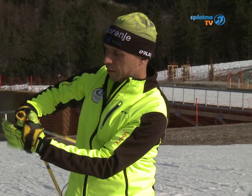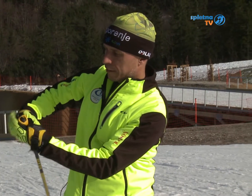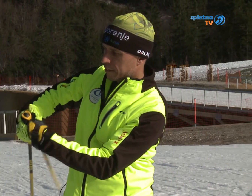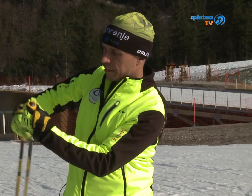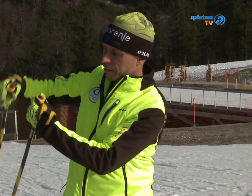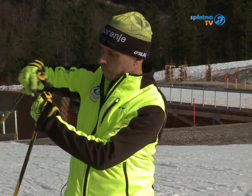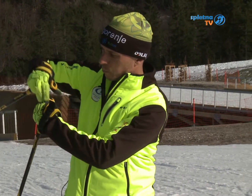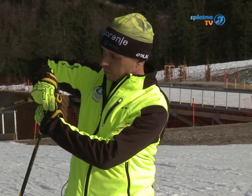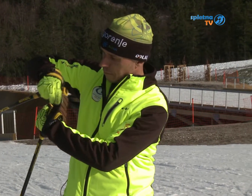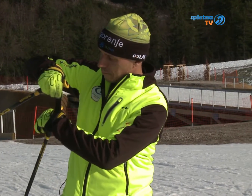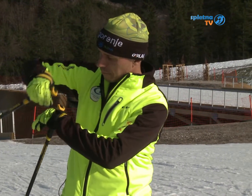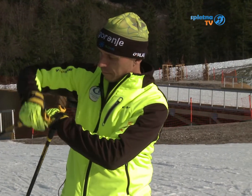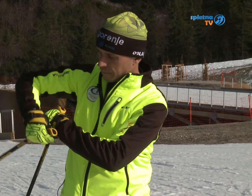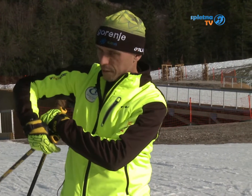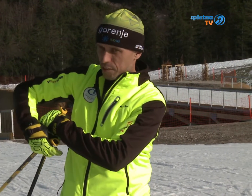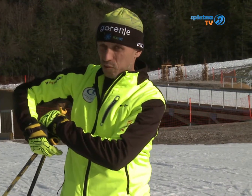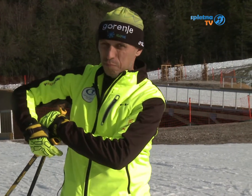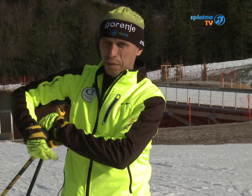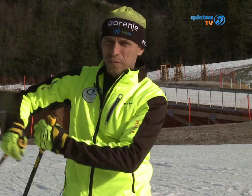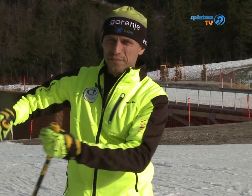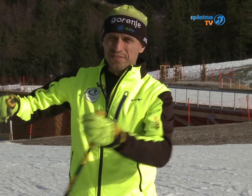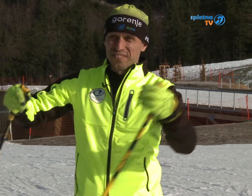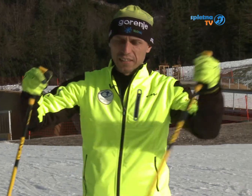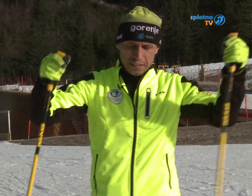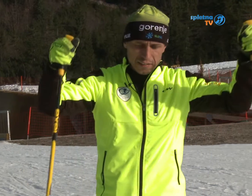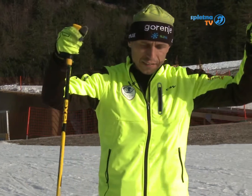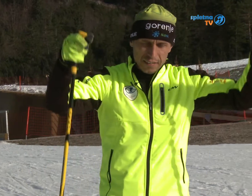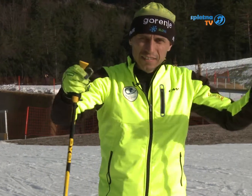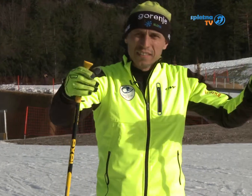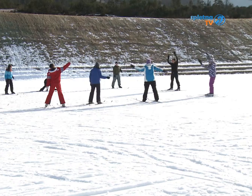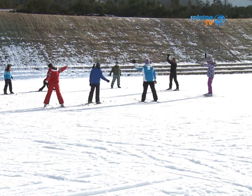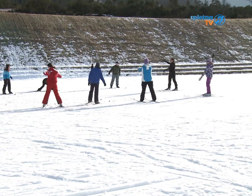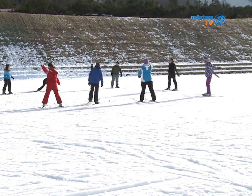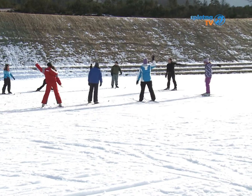prst ven, pa potem samo zapnemo.